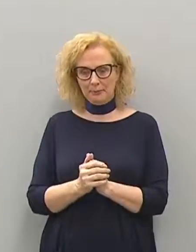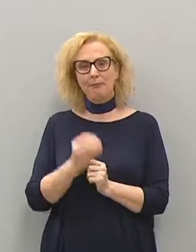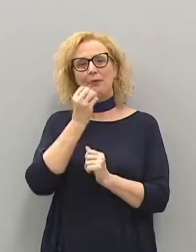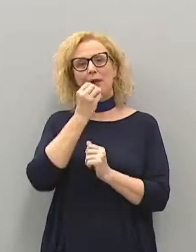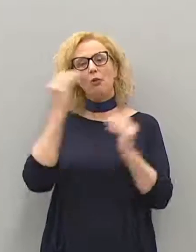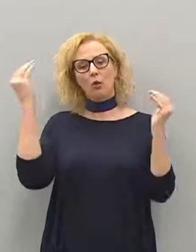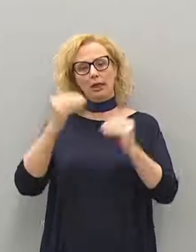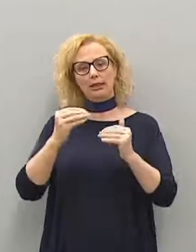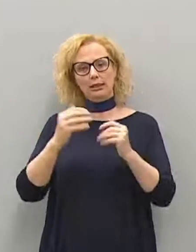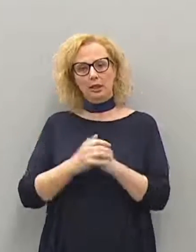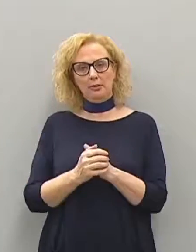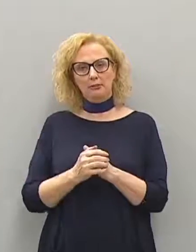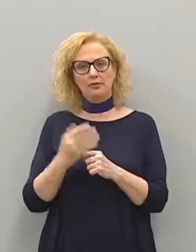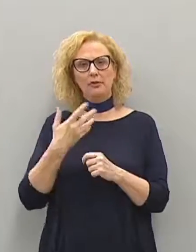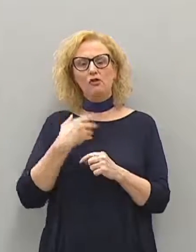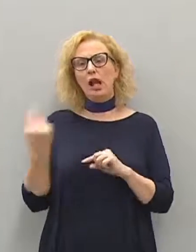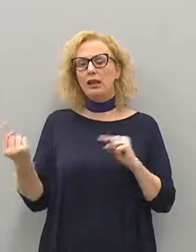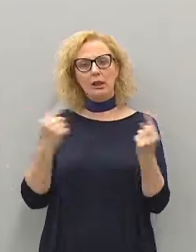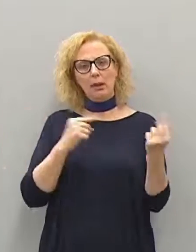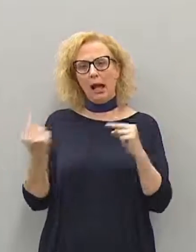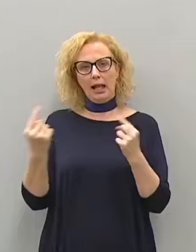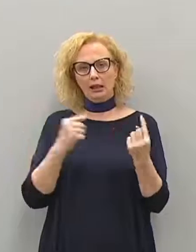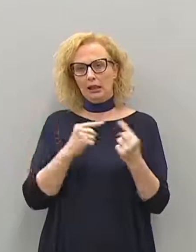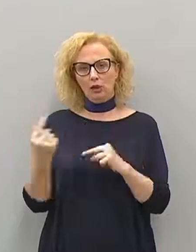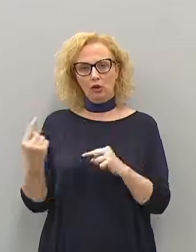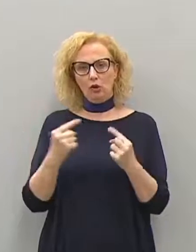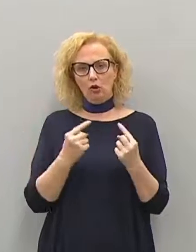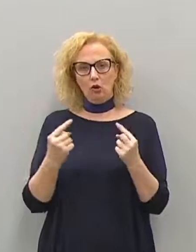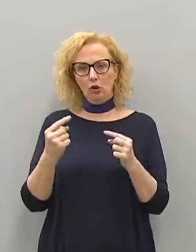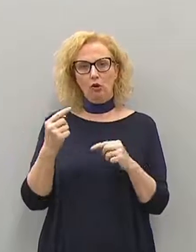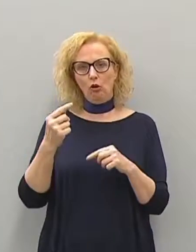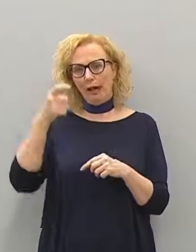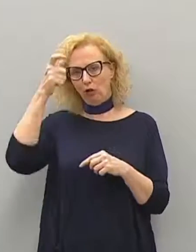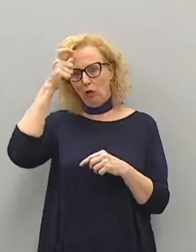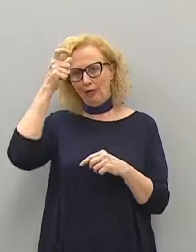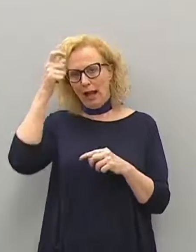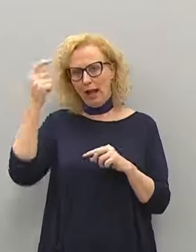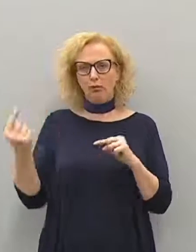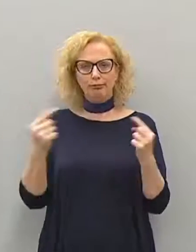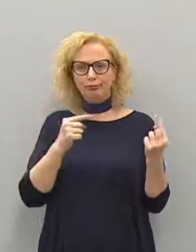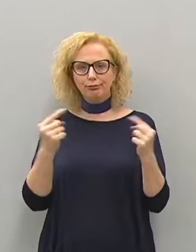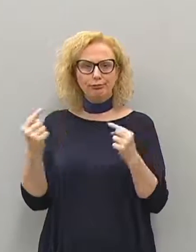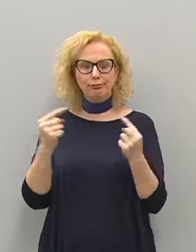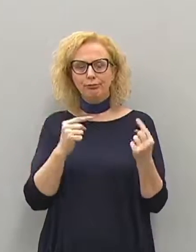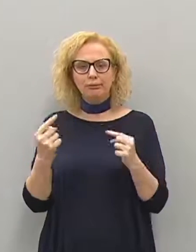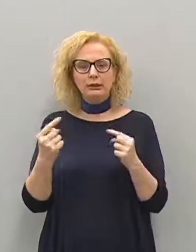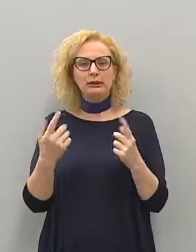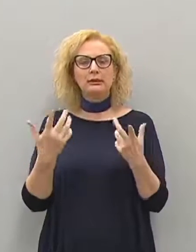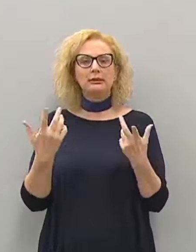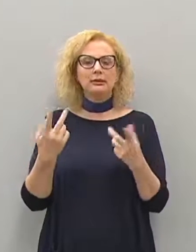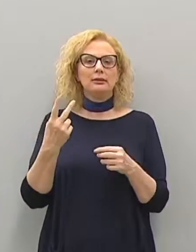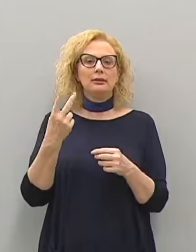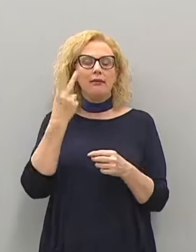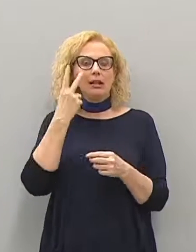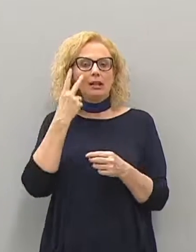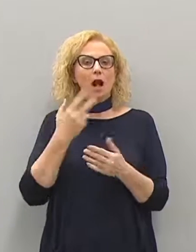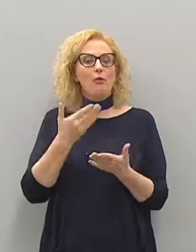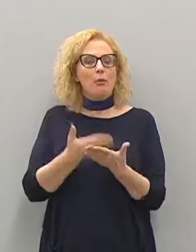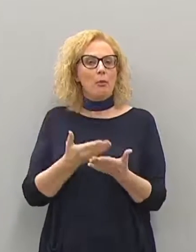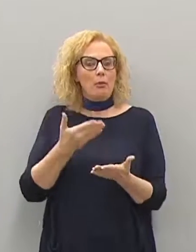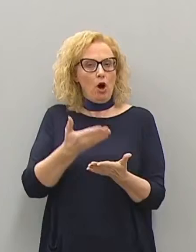buonasera c'è un dibattito in corso a livello governativo attendiamo anche le le proposte per poi